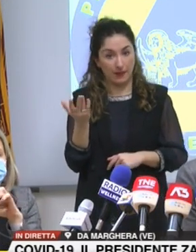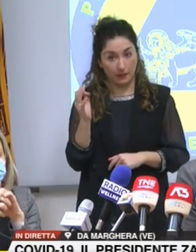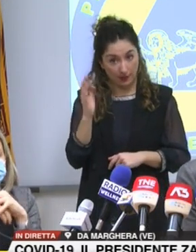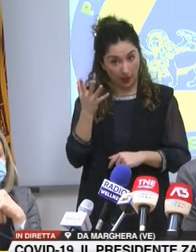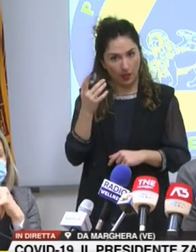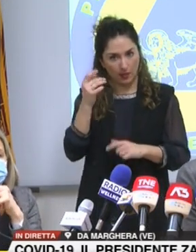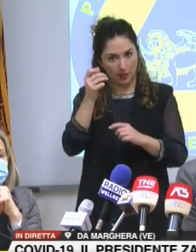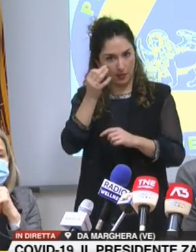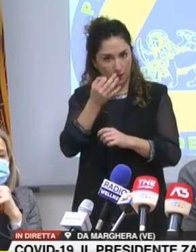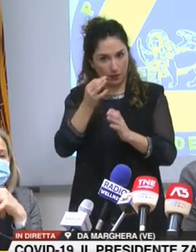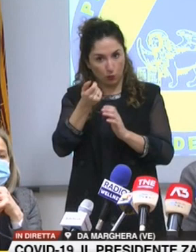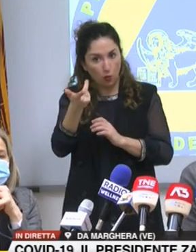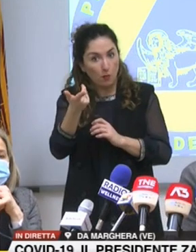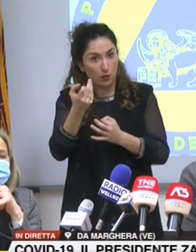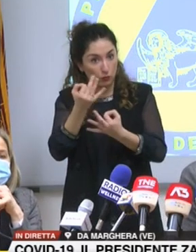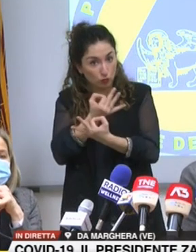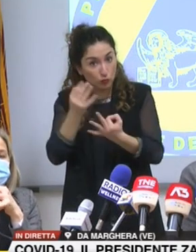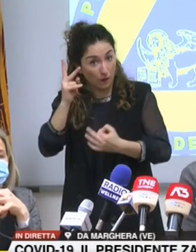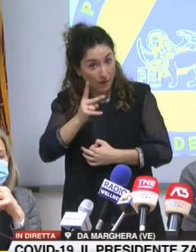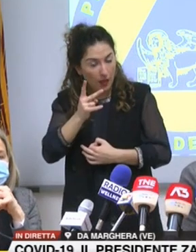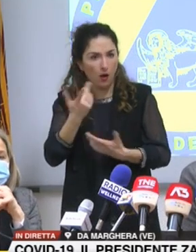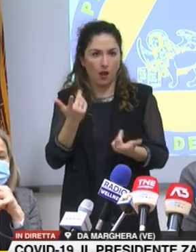fino in fondo sto dato è inquietante,